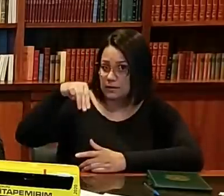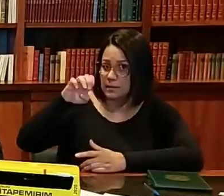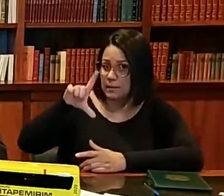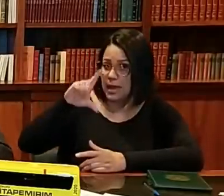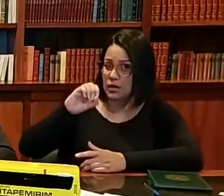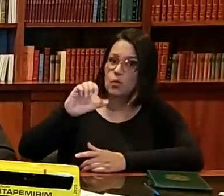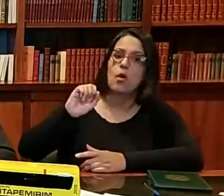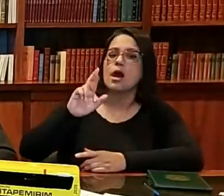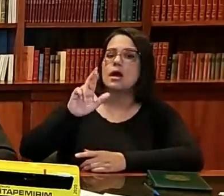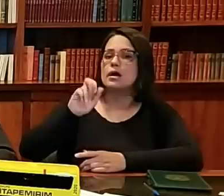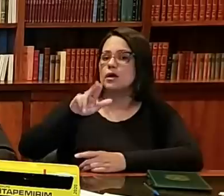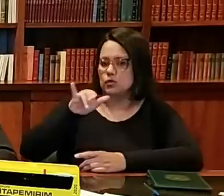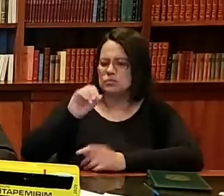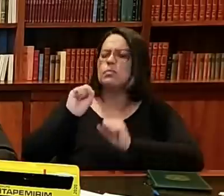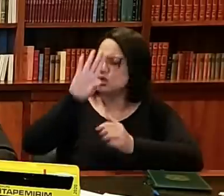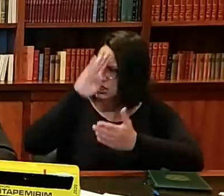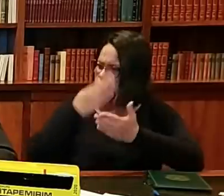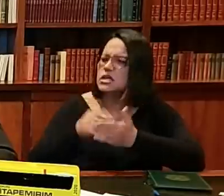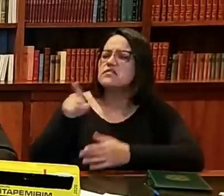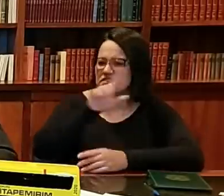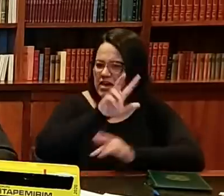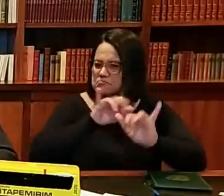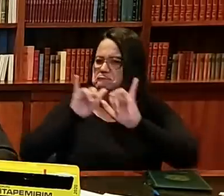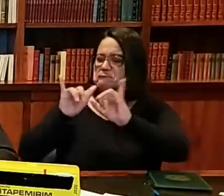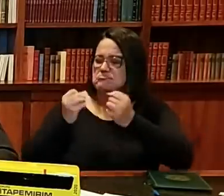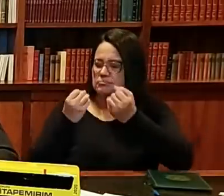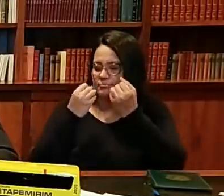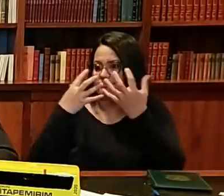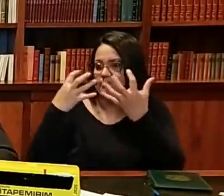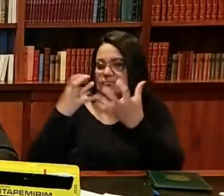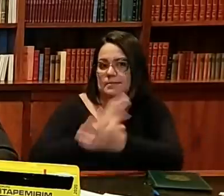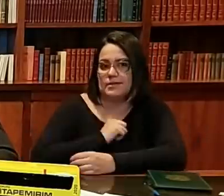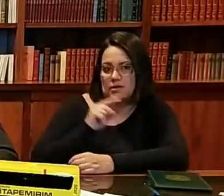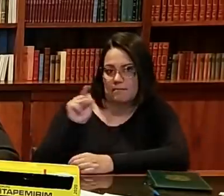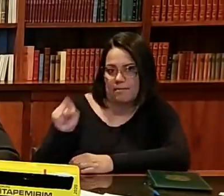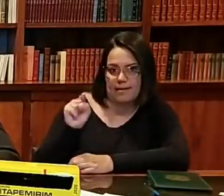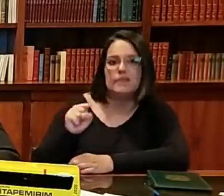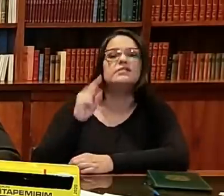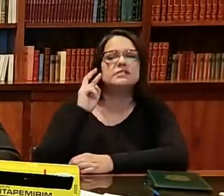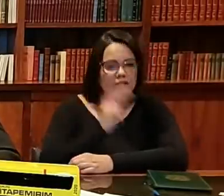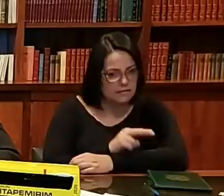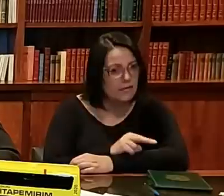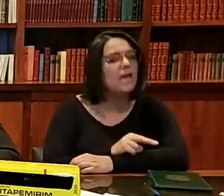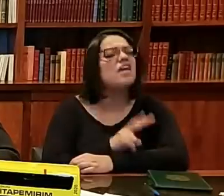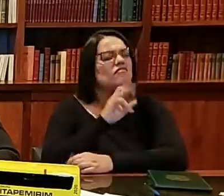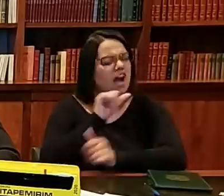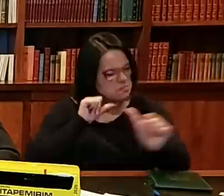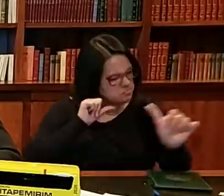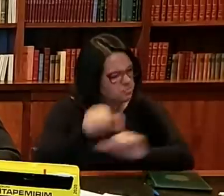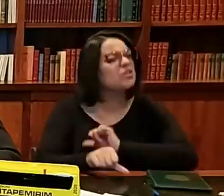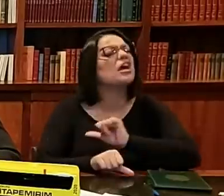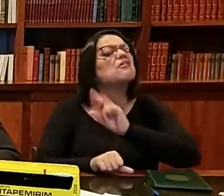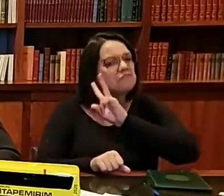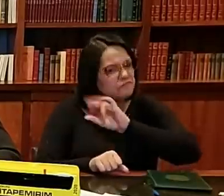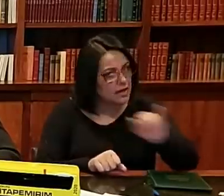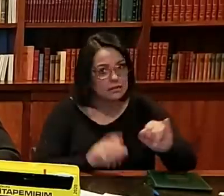Paulo, que vocês vão realmente se apaixonar por ele e vão ver que o Sergesp vai mudar de cara em São Paulo. Não é